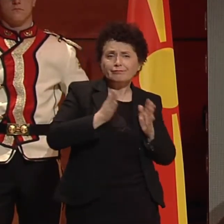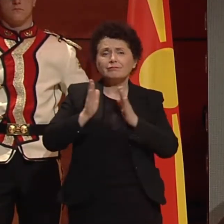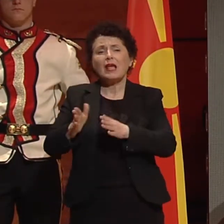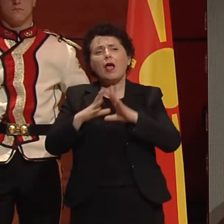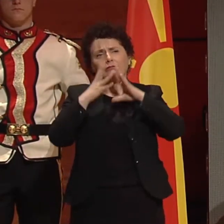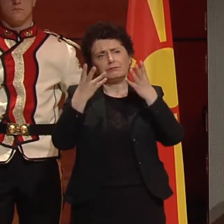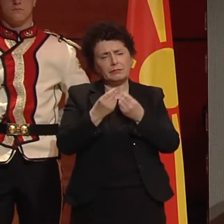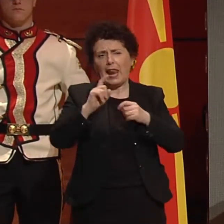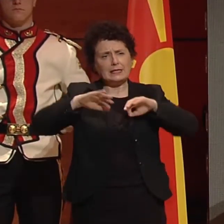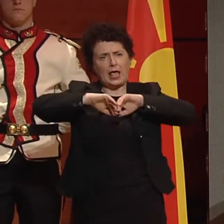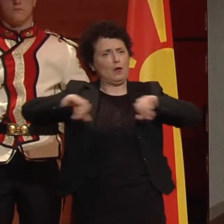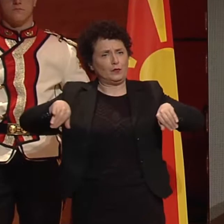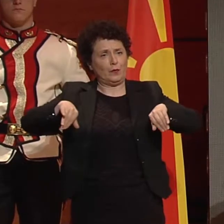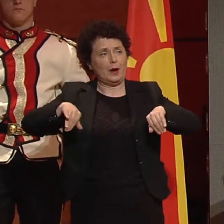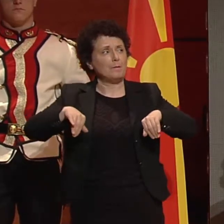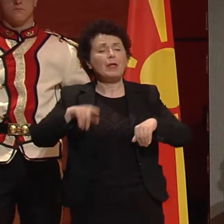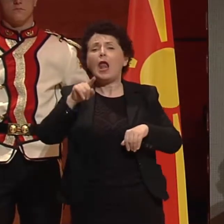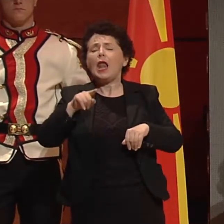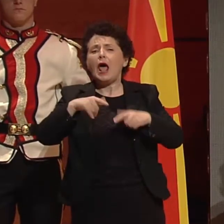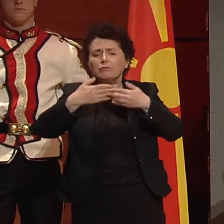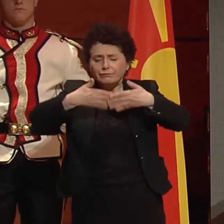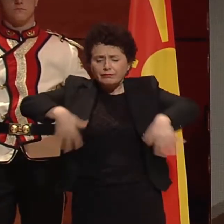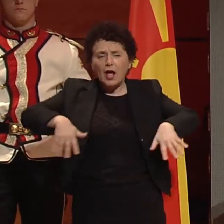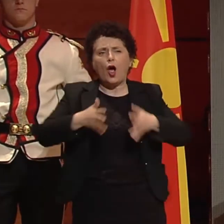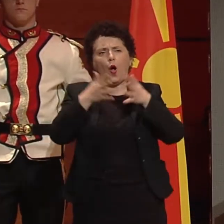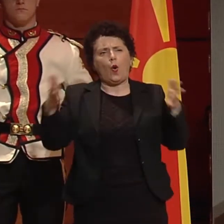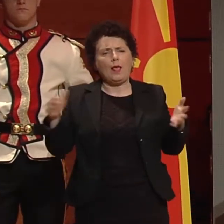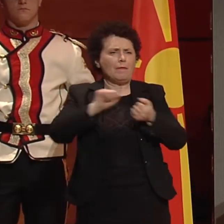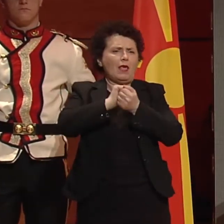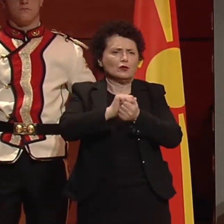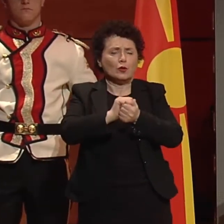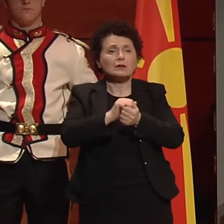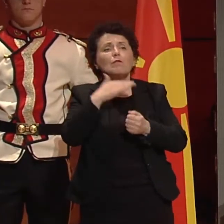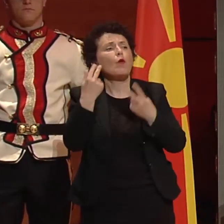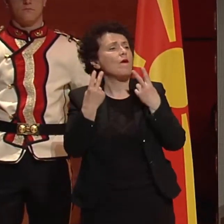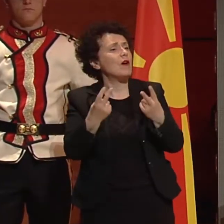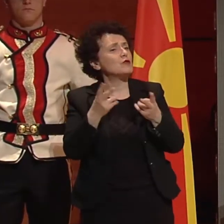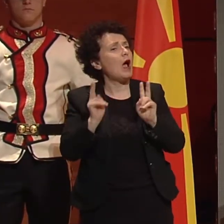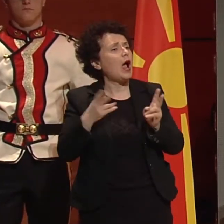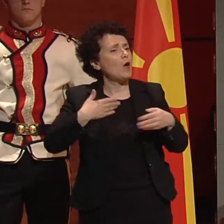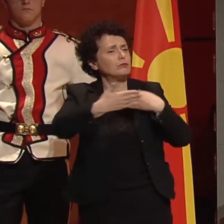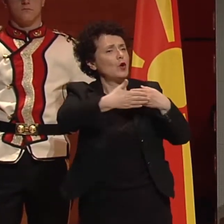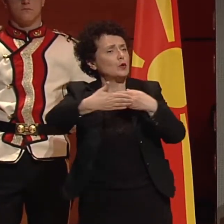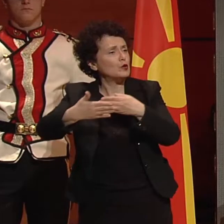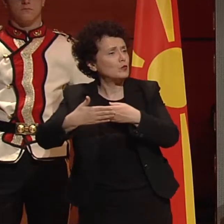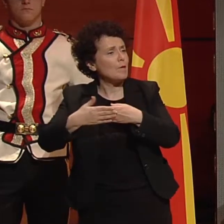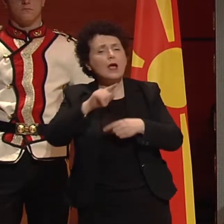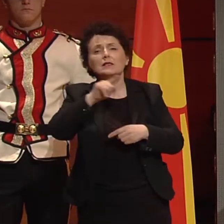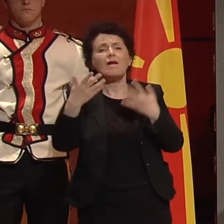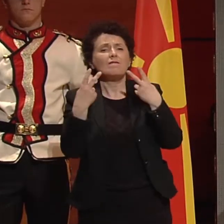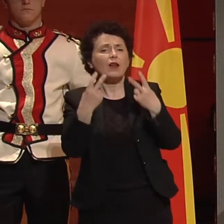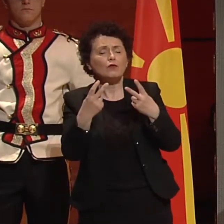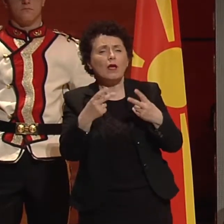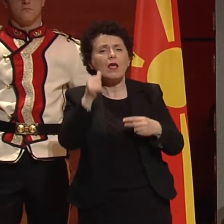и не се исклучуваат. На рабовите на големите историски наративи, важно е како се однесуваме кон вреднувањето